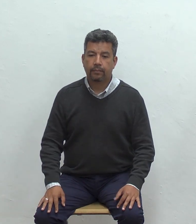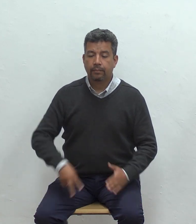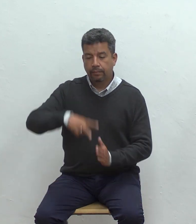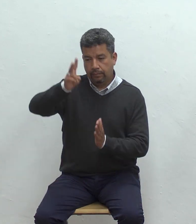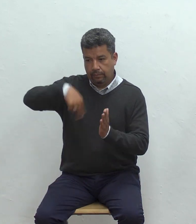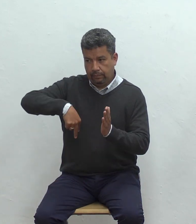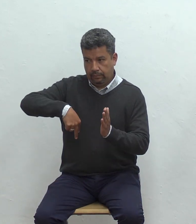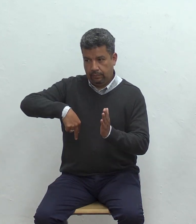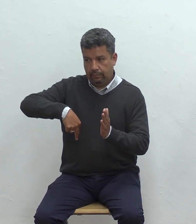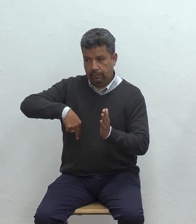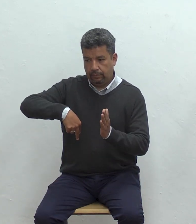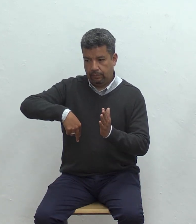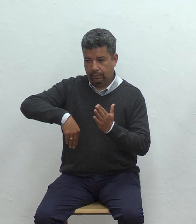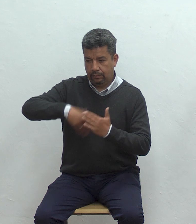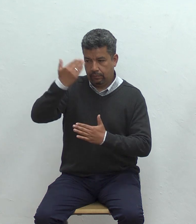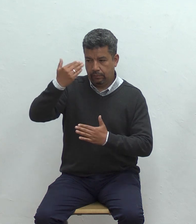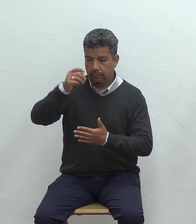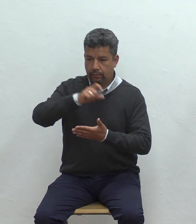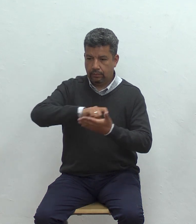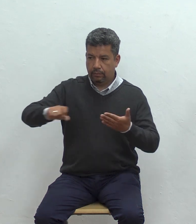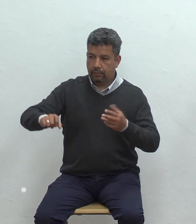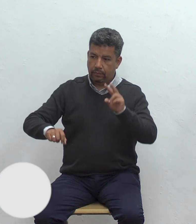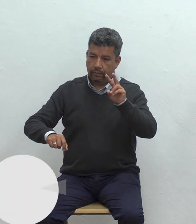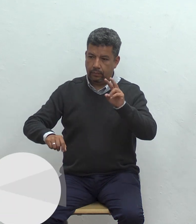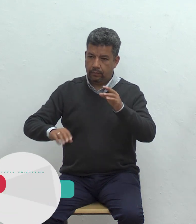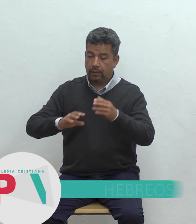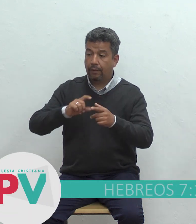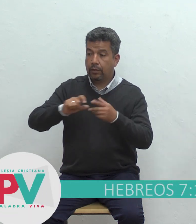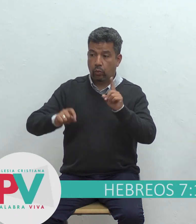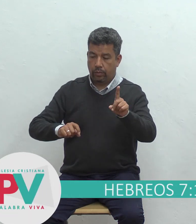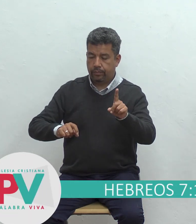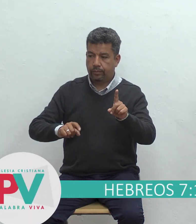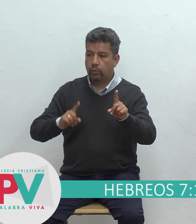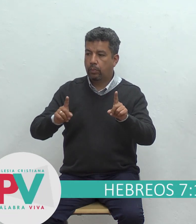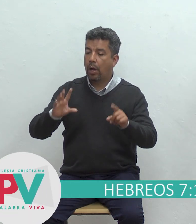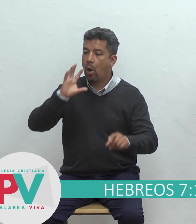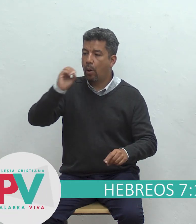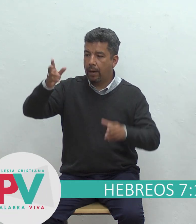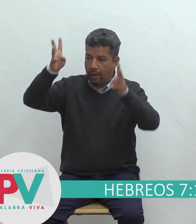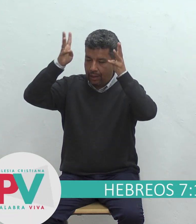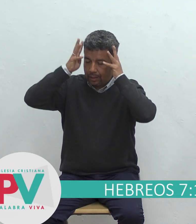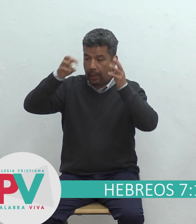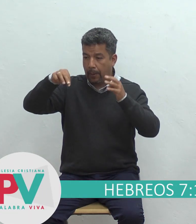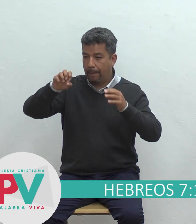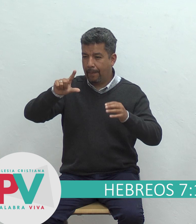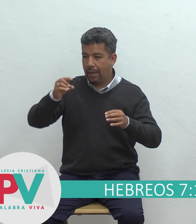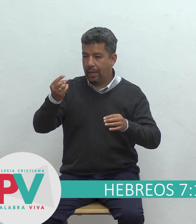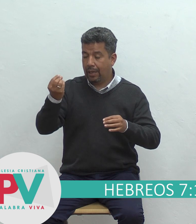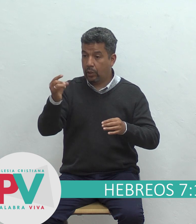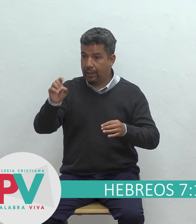leer desde el versículo 7, desde el versículo 1. Porque este Melquisedec, rey de Salem, sacerdote del